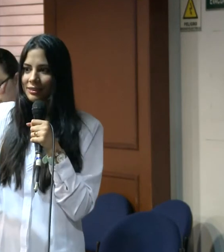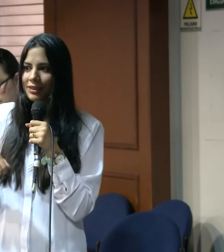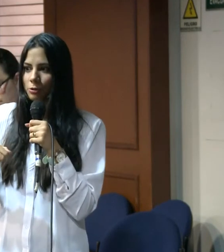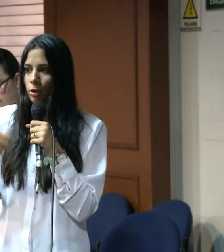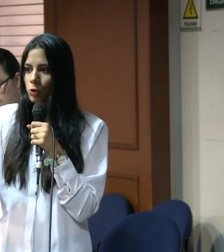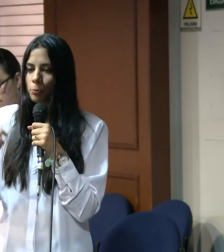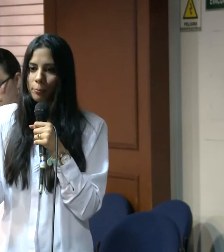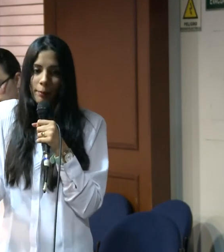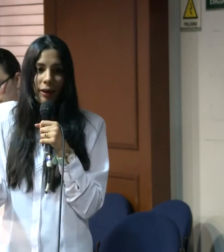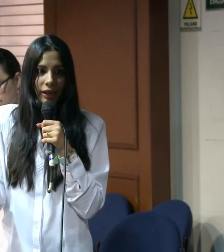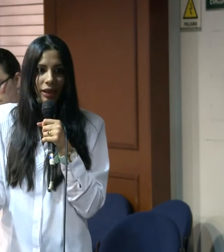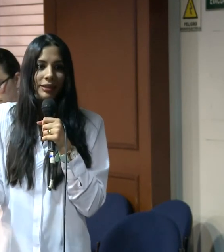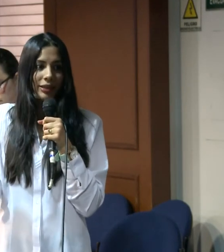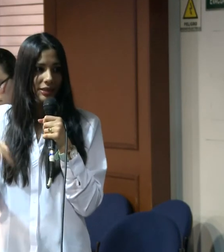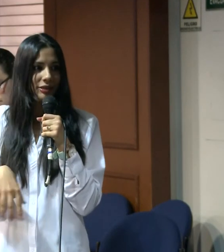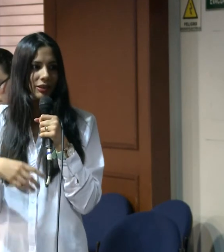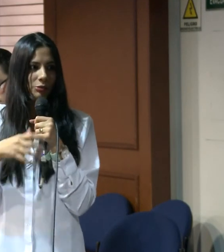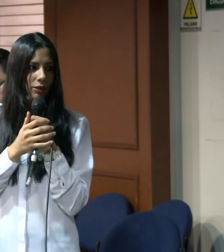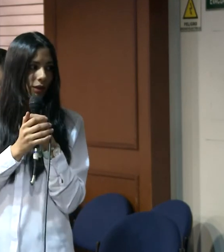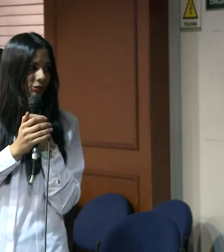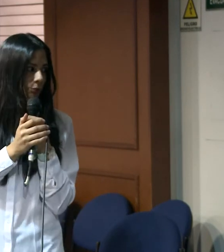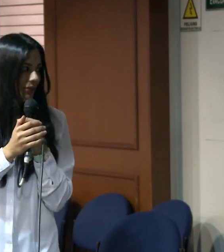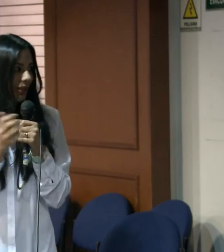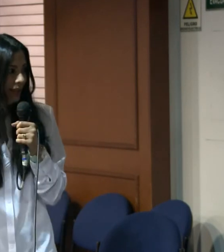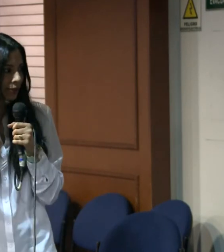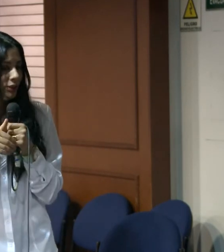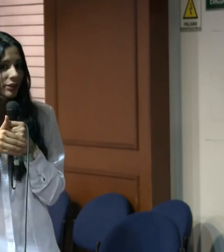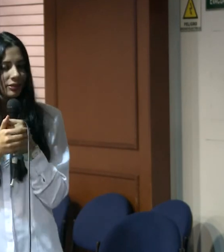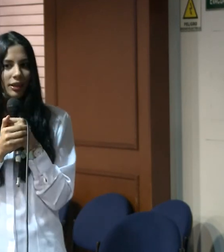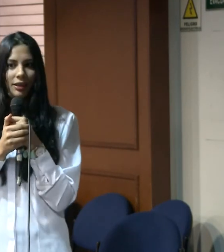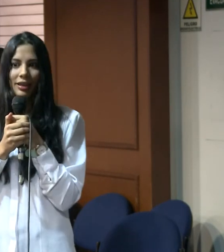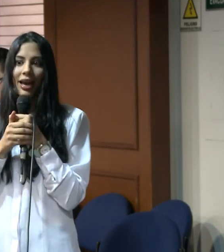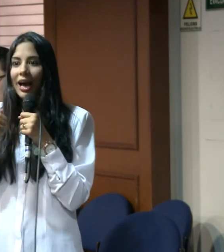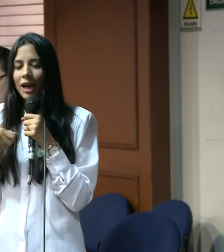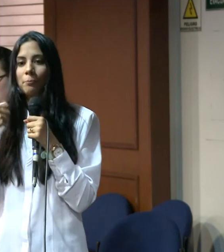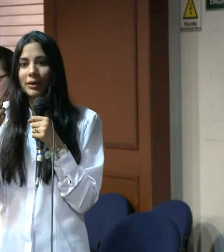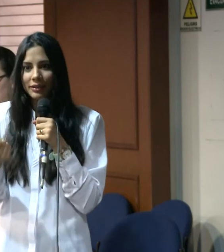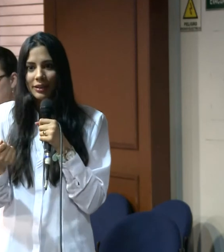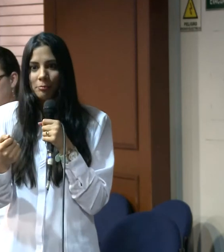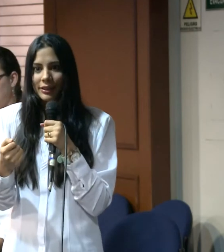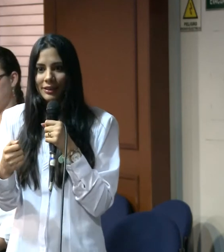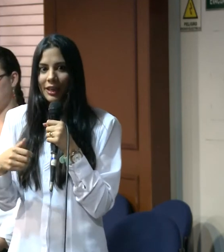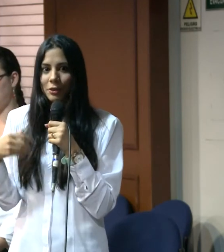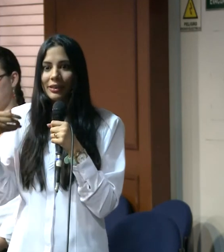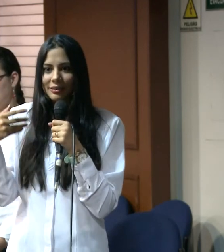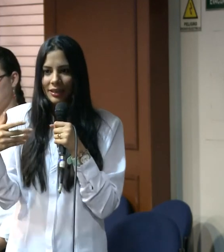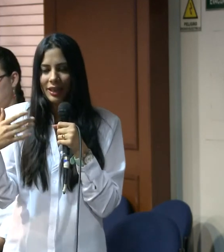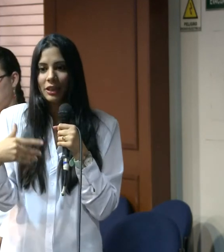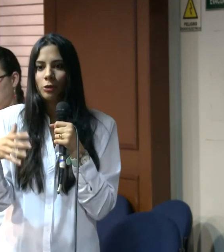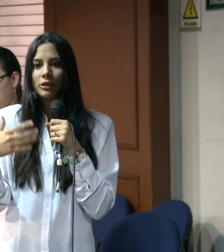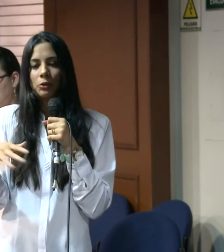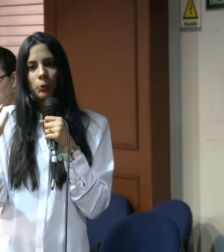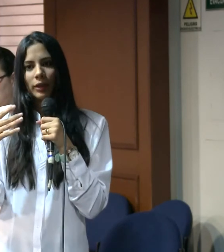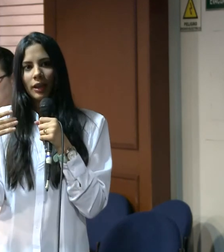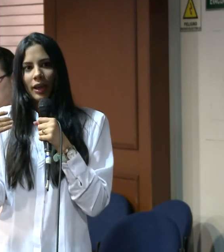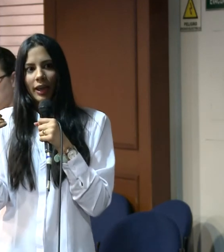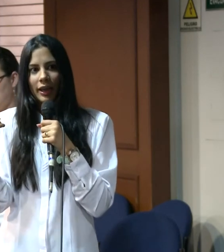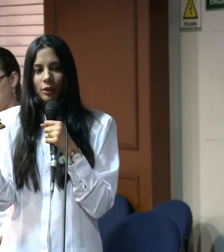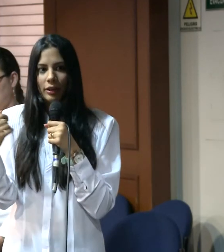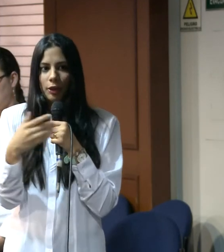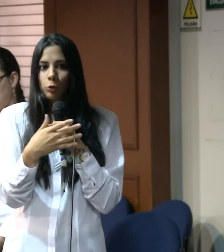esta licenciatura, otros PPI de la Licenciatura de Educación Especial de esta universidad hagan parte del planetario y sigan y